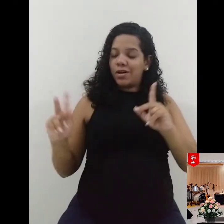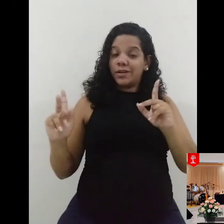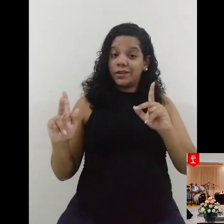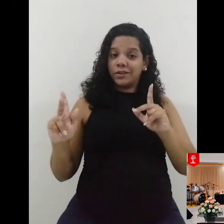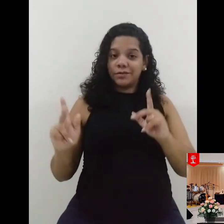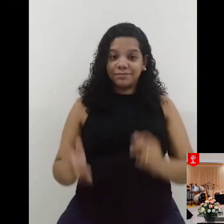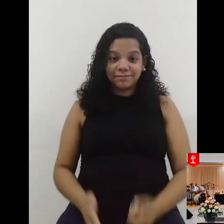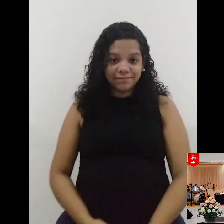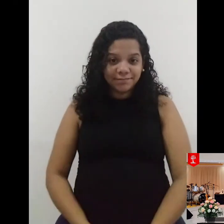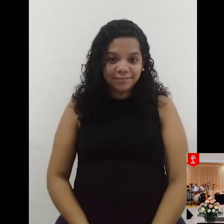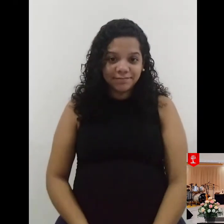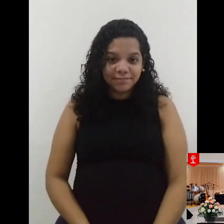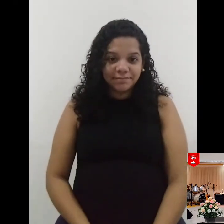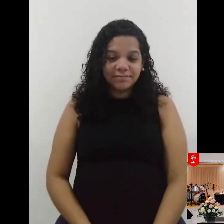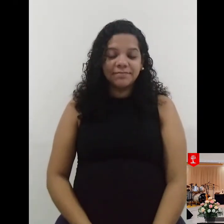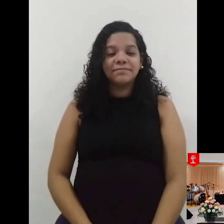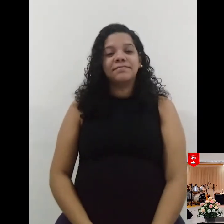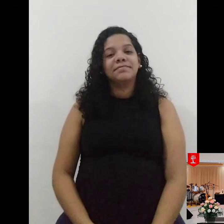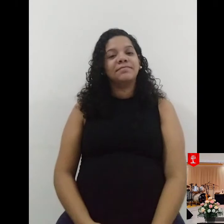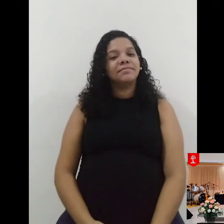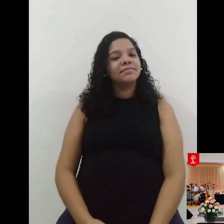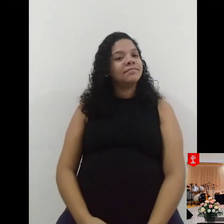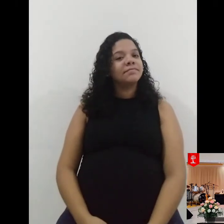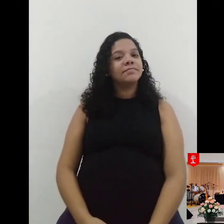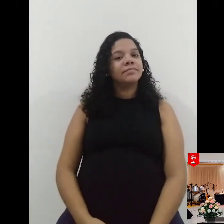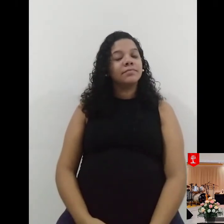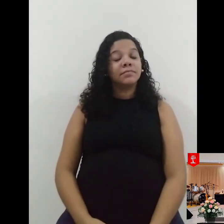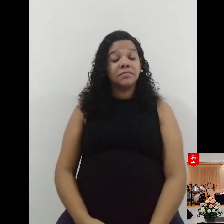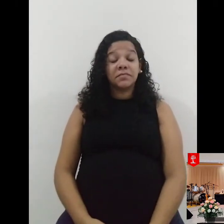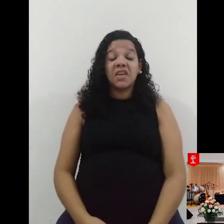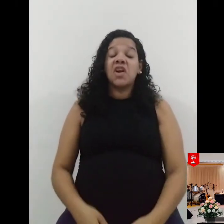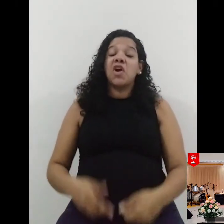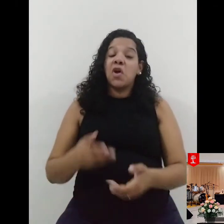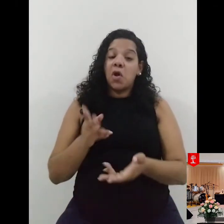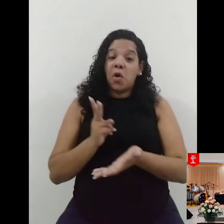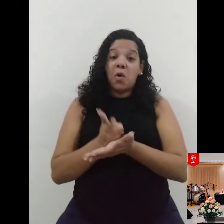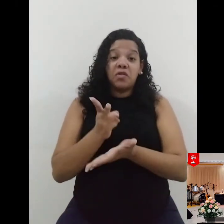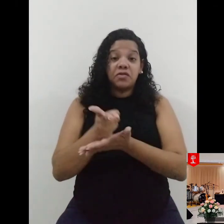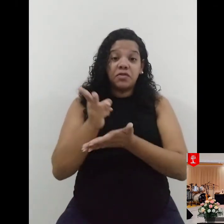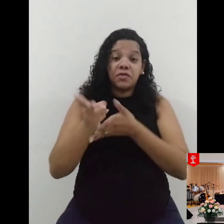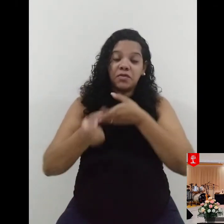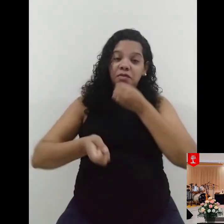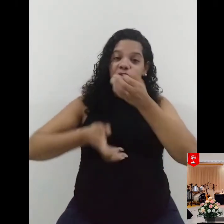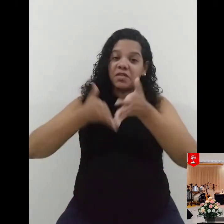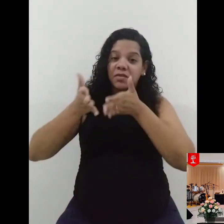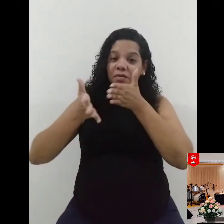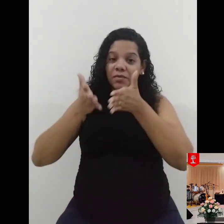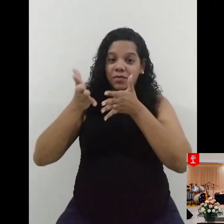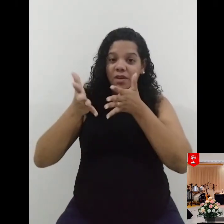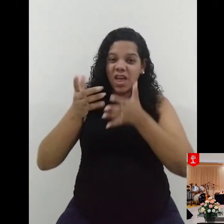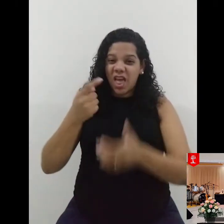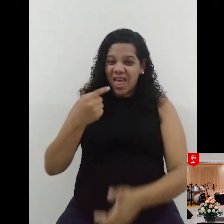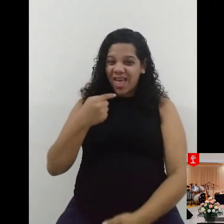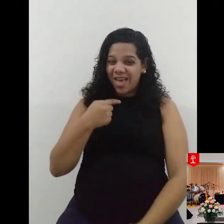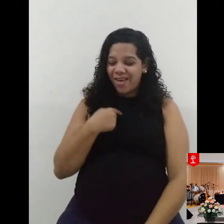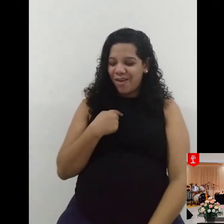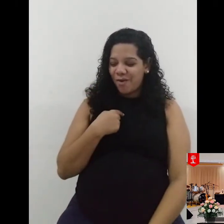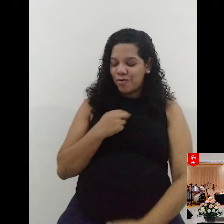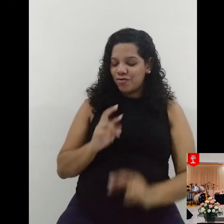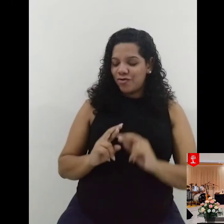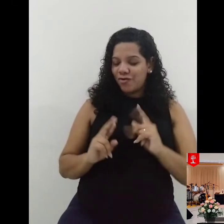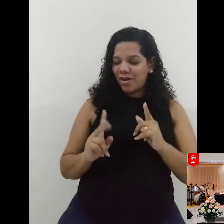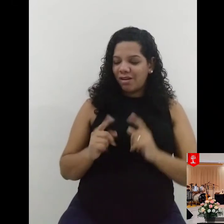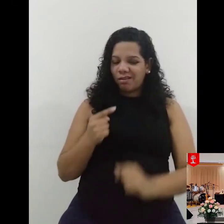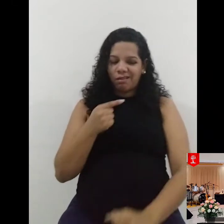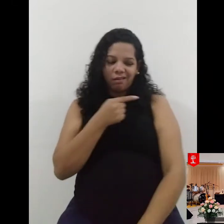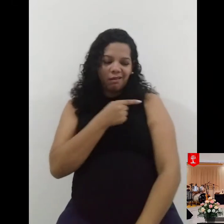de homens que eram desonestos, que eram corruptos e que eram adúlteros. Estava lá, e de fato, os publicanos, muitos deles